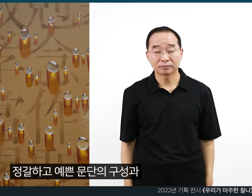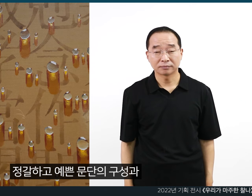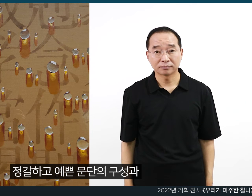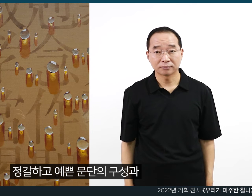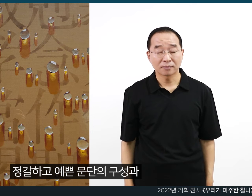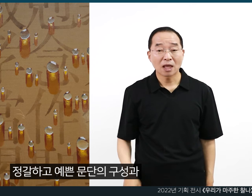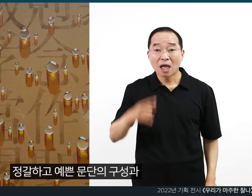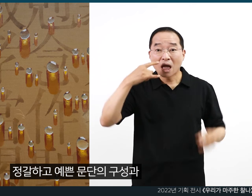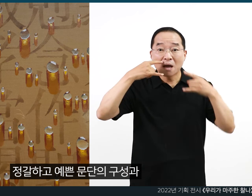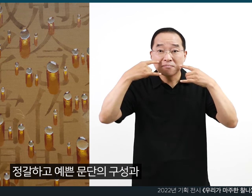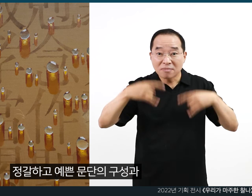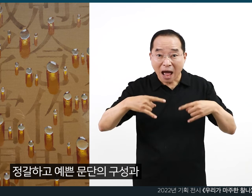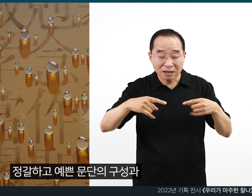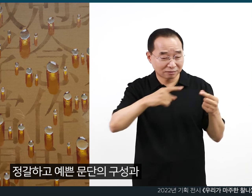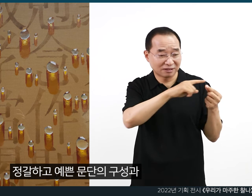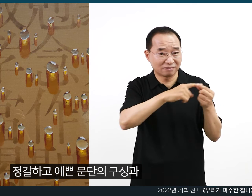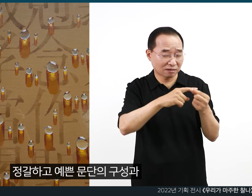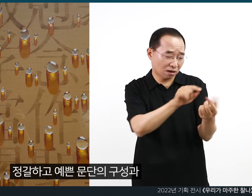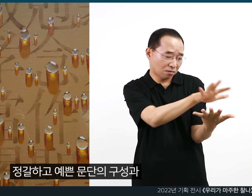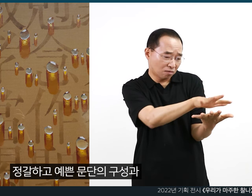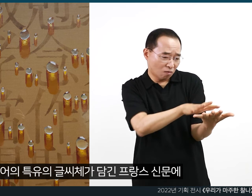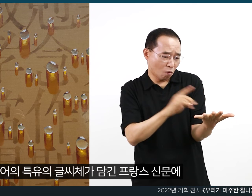정갈하고 예쁜 문단의 구성과